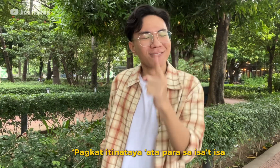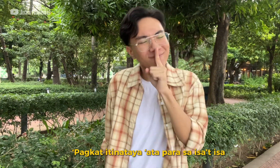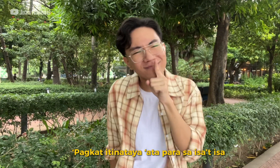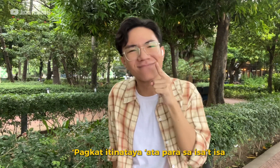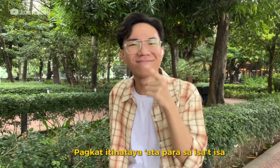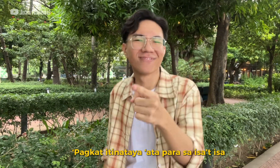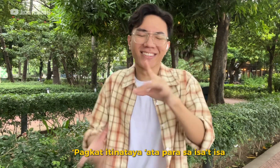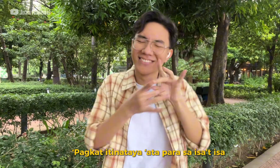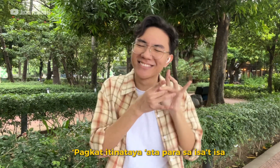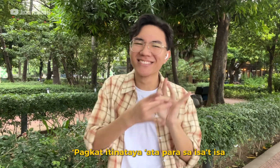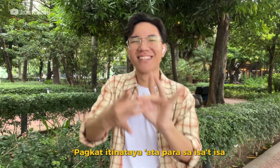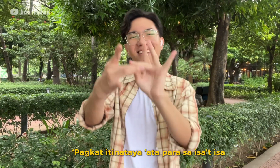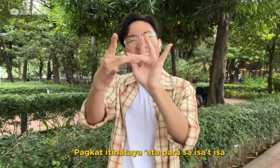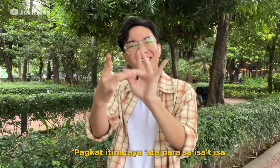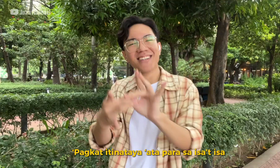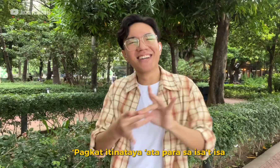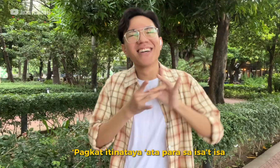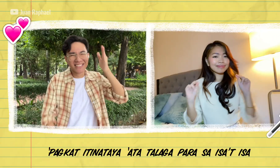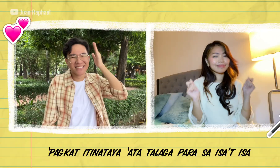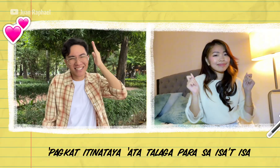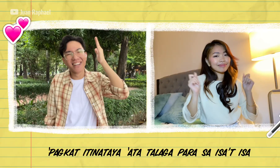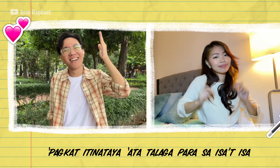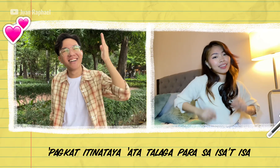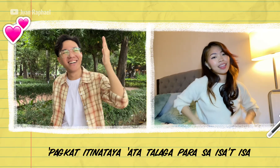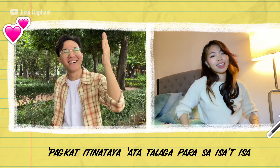tayo para sa isa't isa.